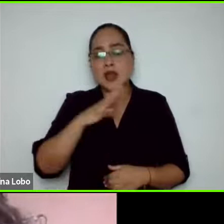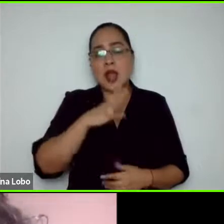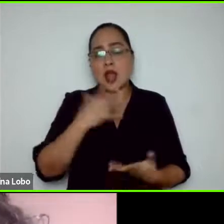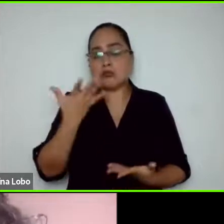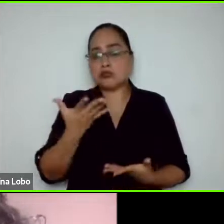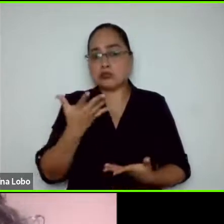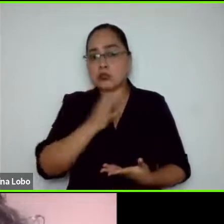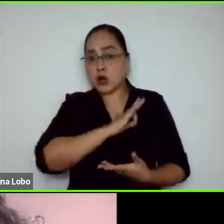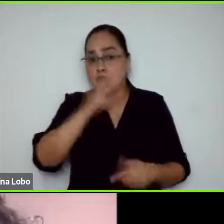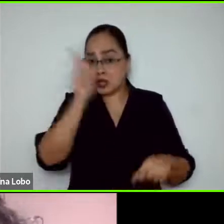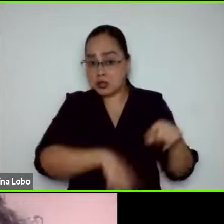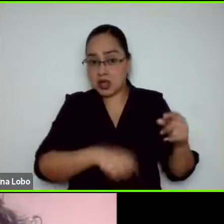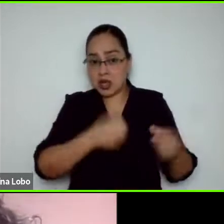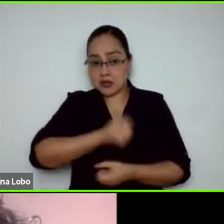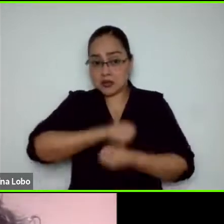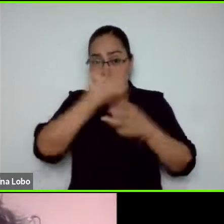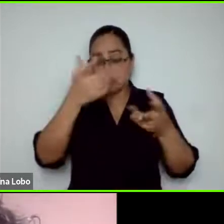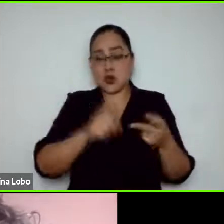si